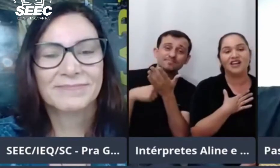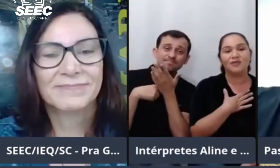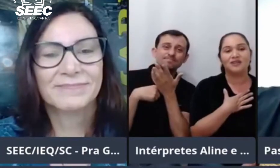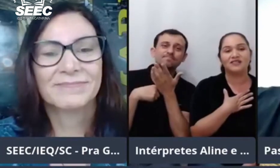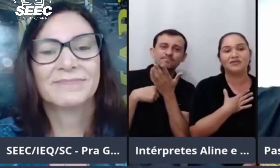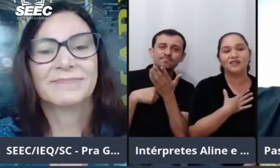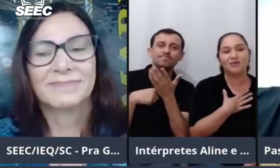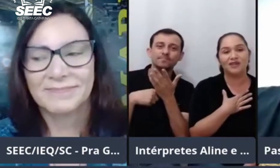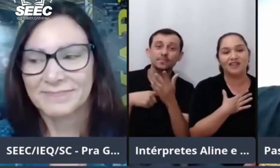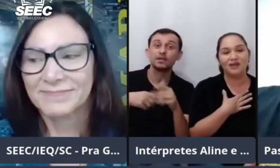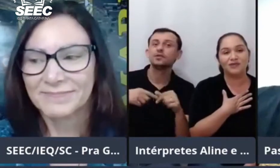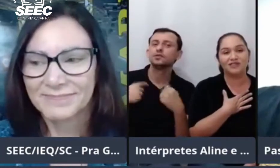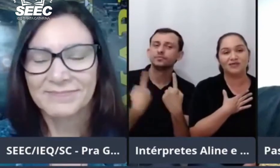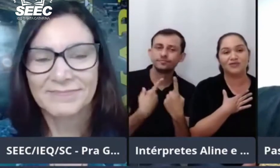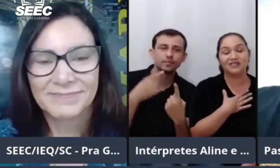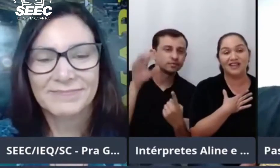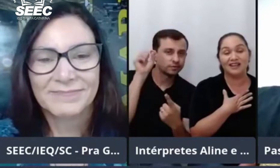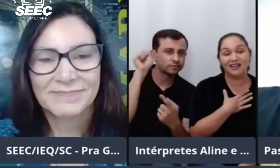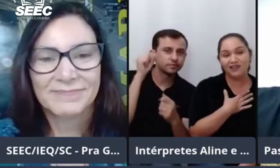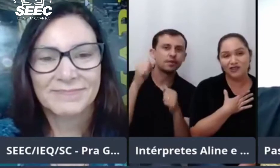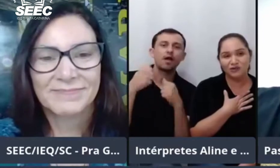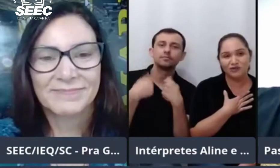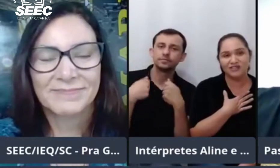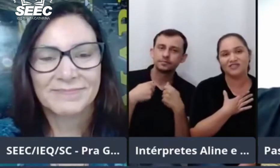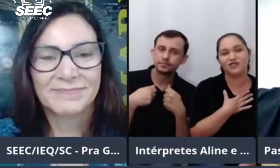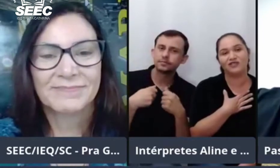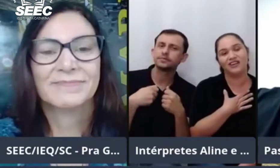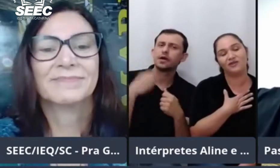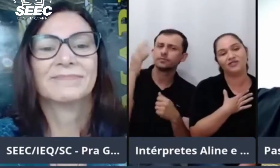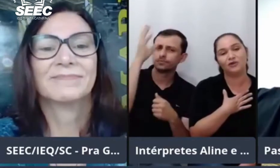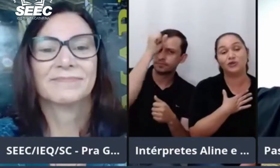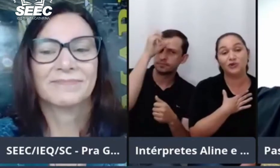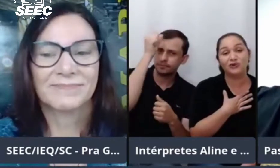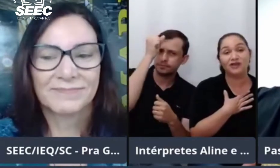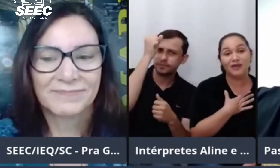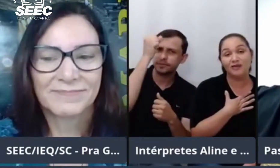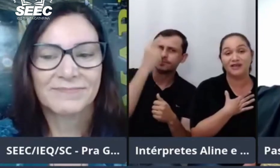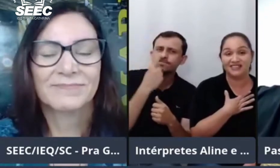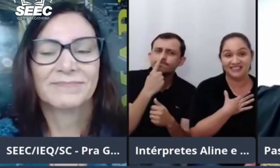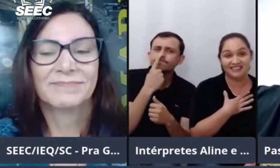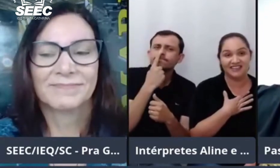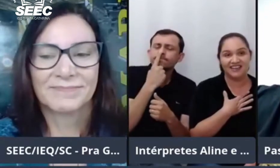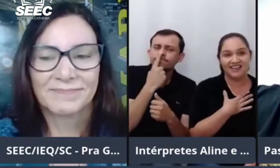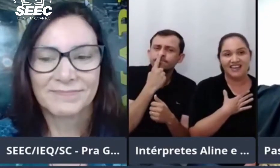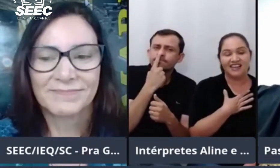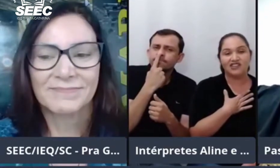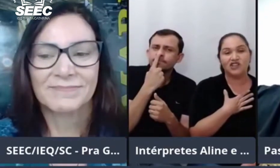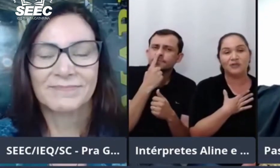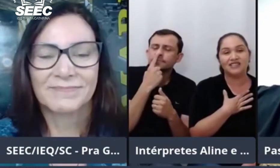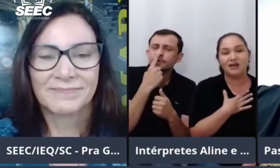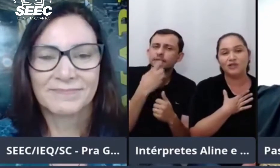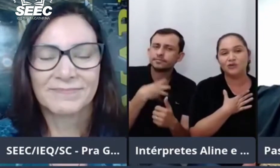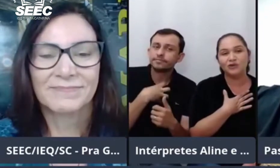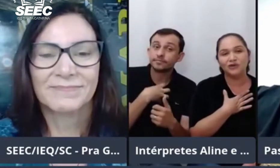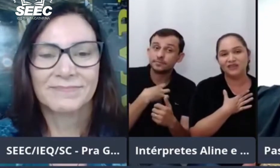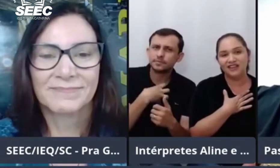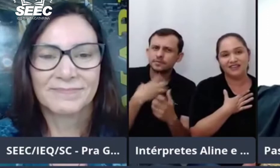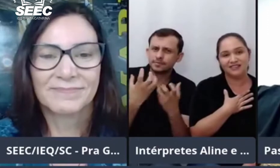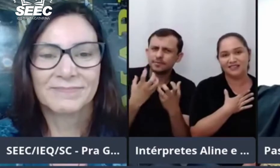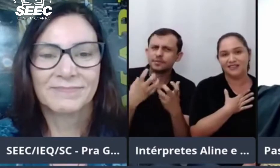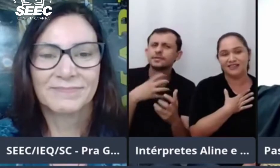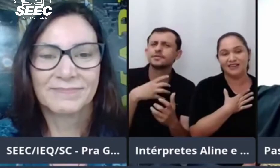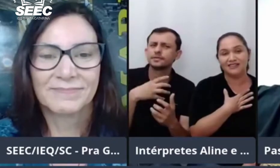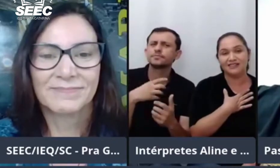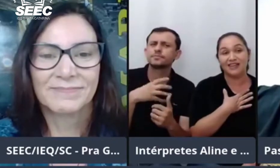contato, precisamos aprender, precisamos estar íntimos de Deus, o surdo também precisa. E a gente percebe isso muito